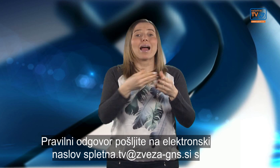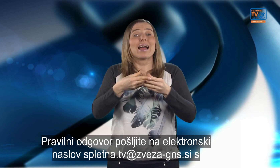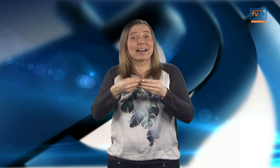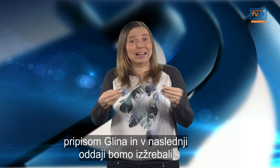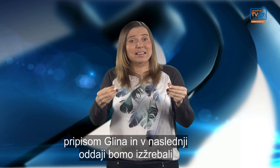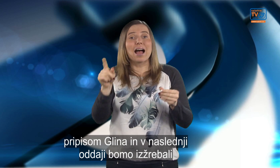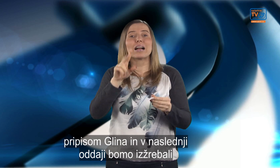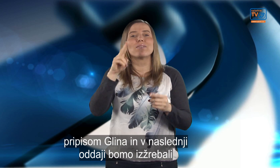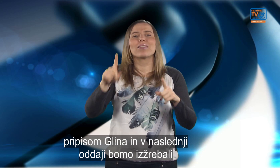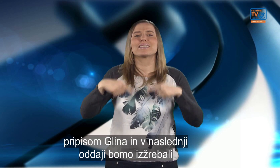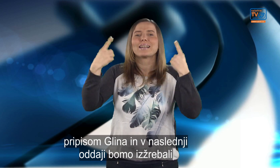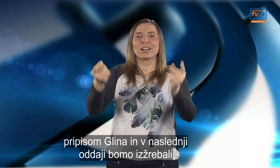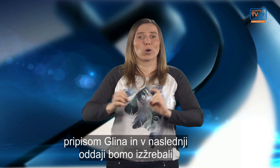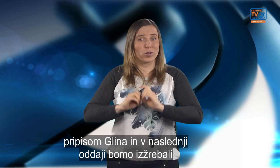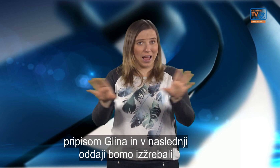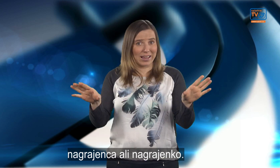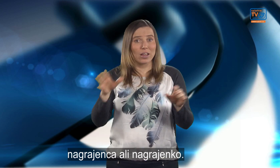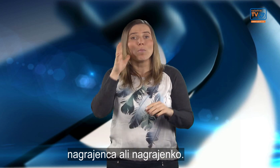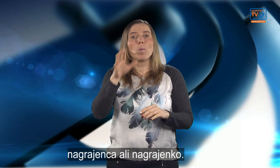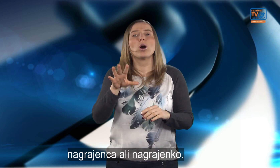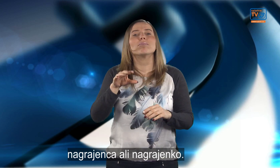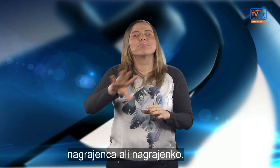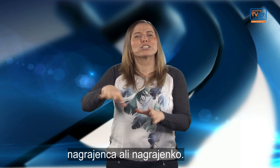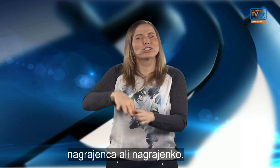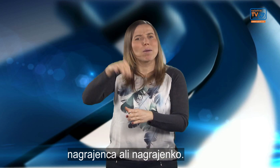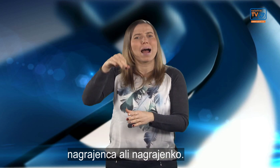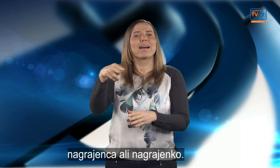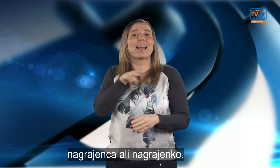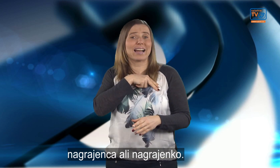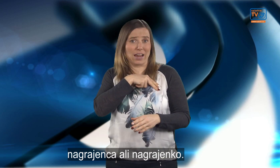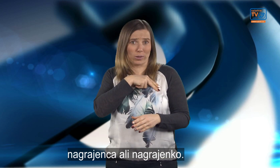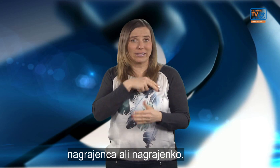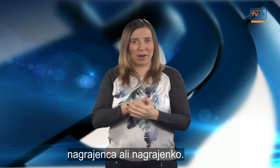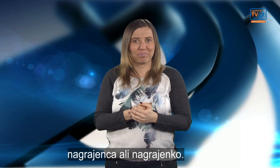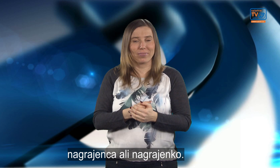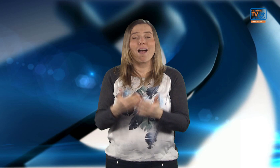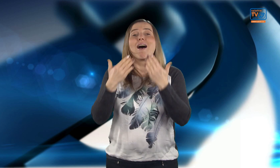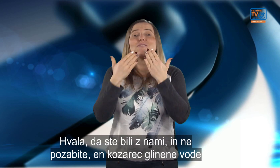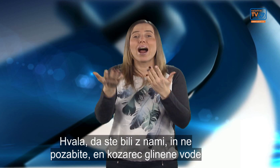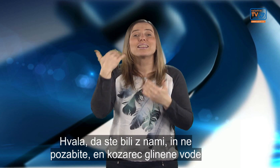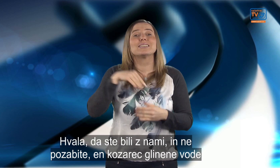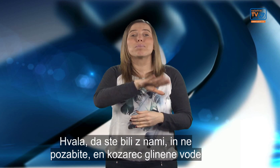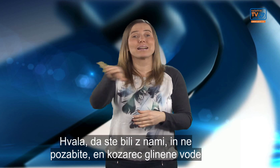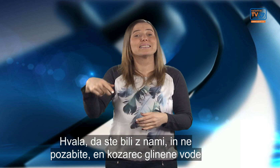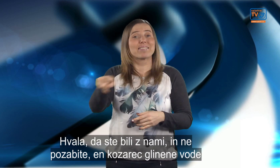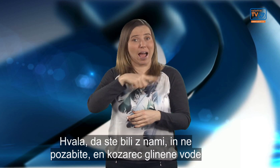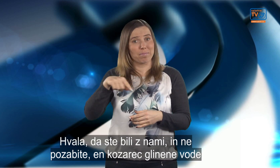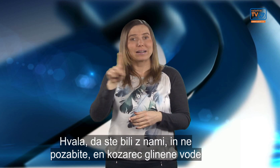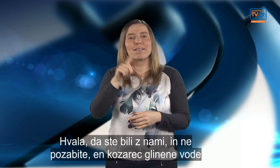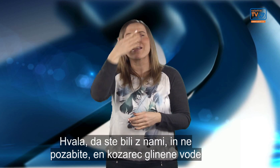spletna.tv@zveza-gns.si s pripisom glina in v naslednji oddaji bomo izžrebali nagrajenca ali nagrajenko. Hvala, da